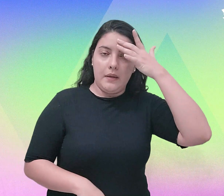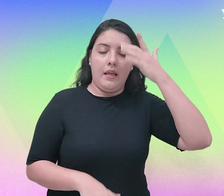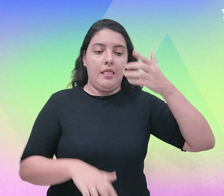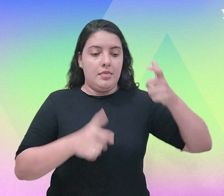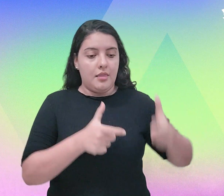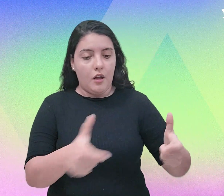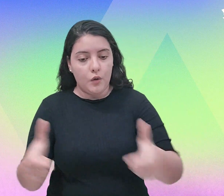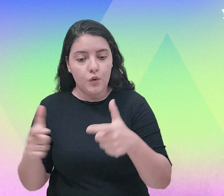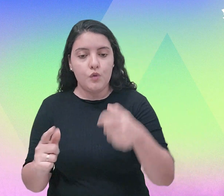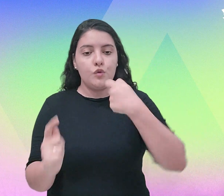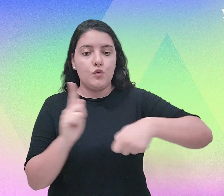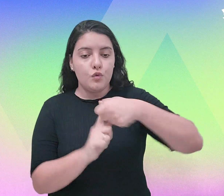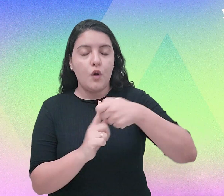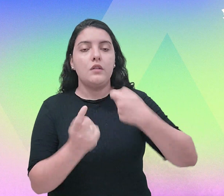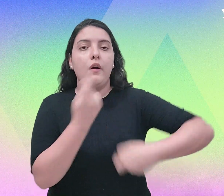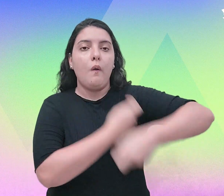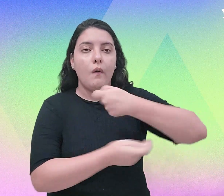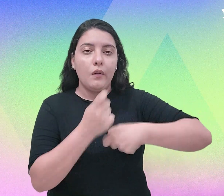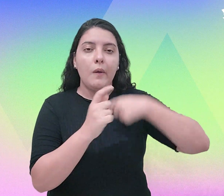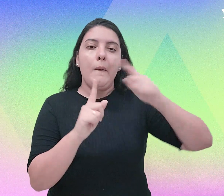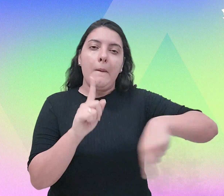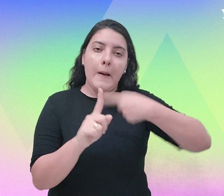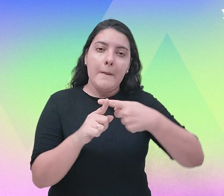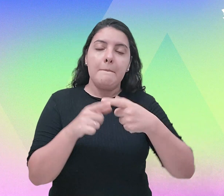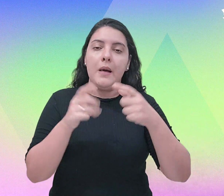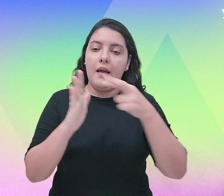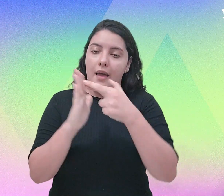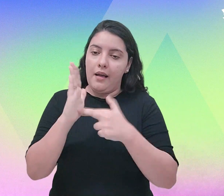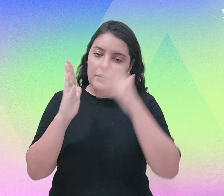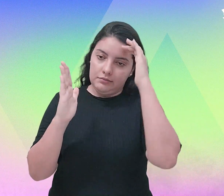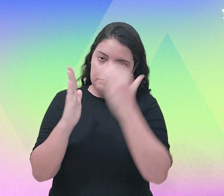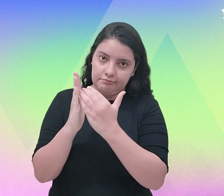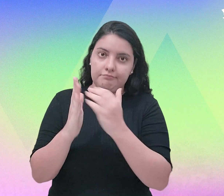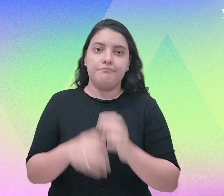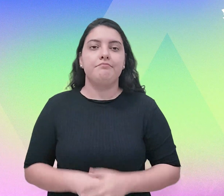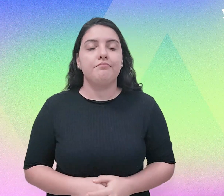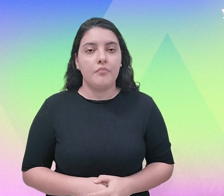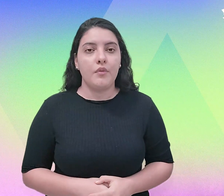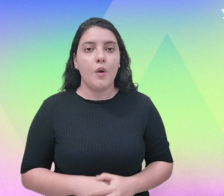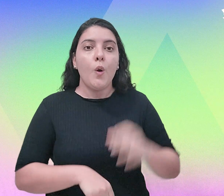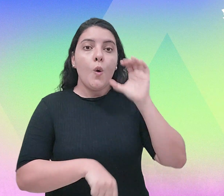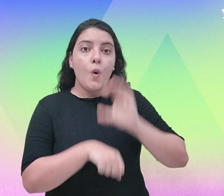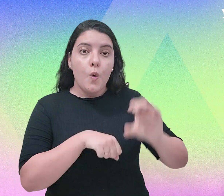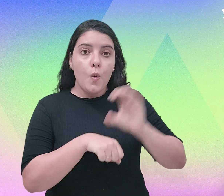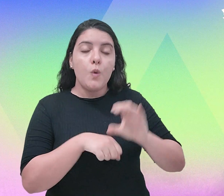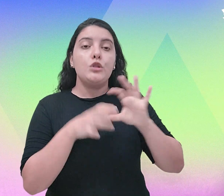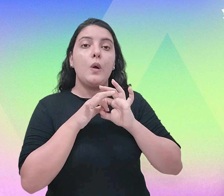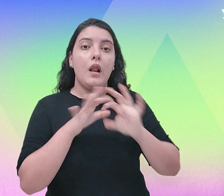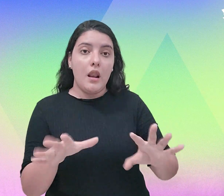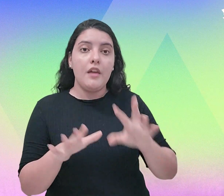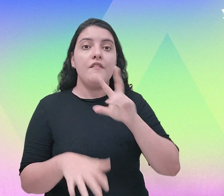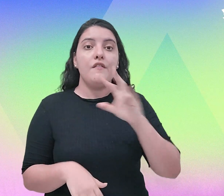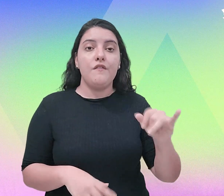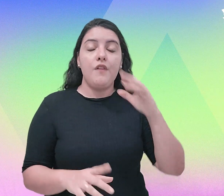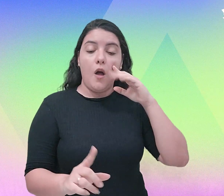territorial socioeconômica e ações afirmativas os cursos livres apresentados nesta chamada pública tem como direcionamento